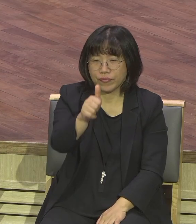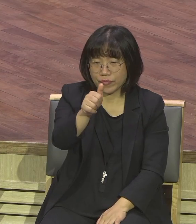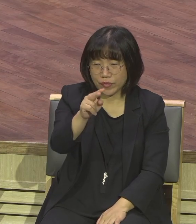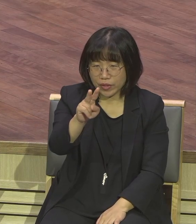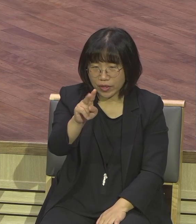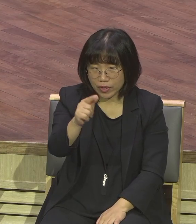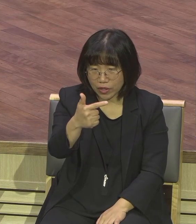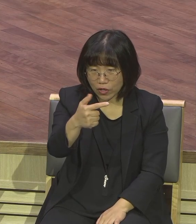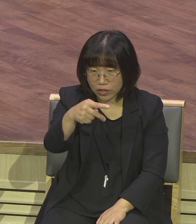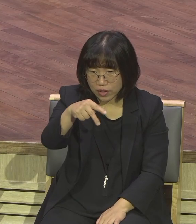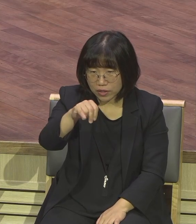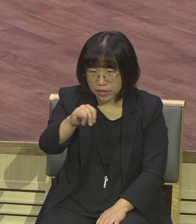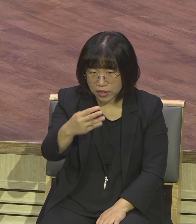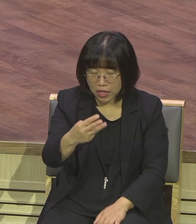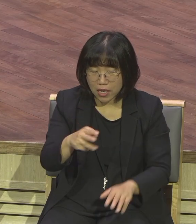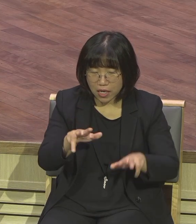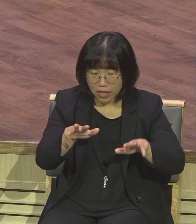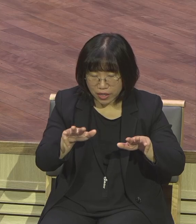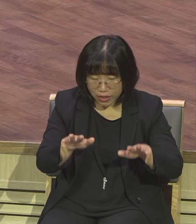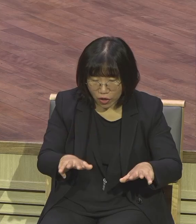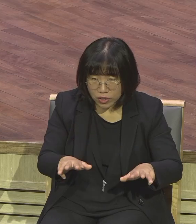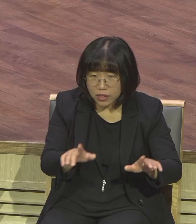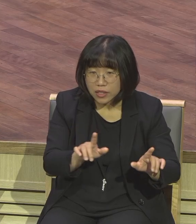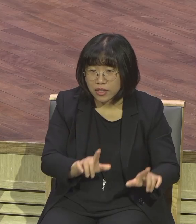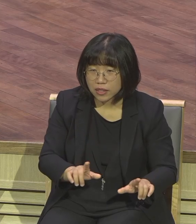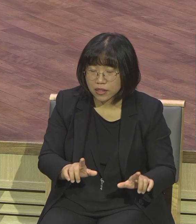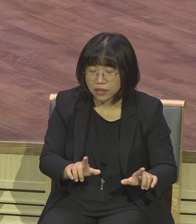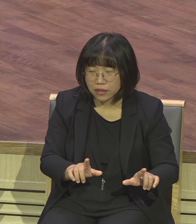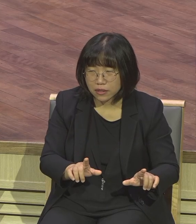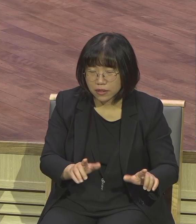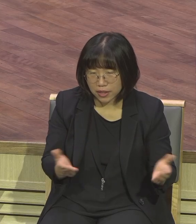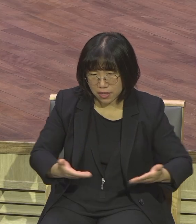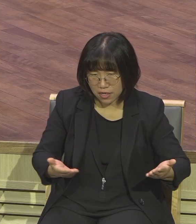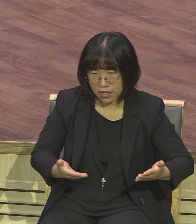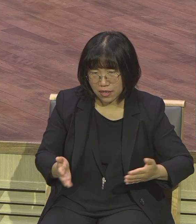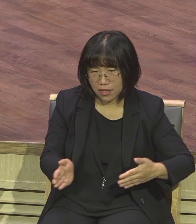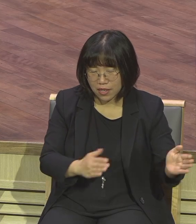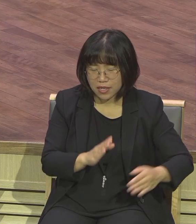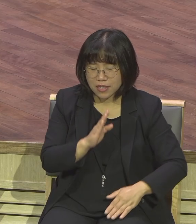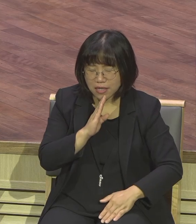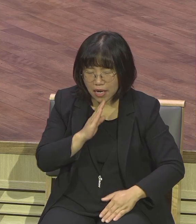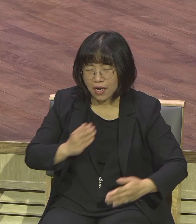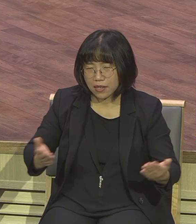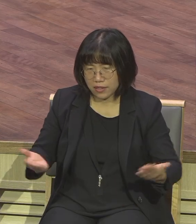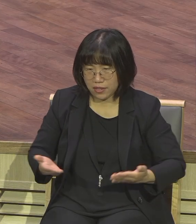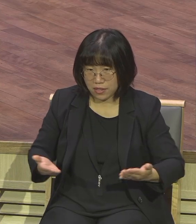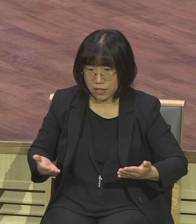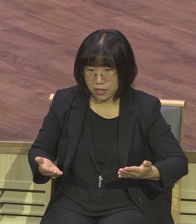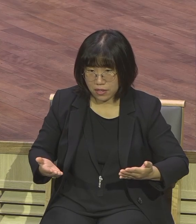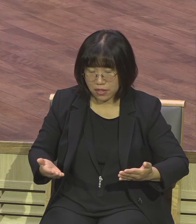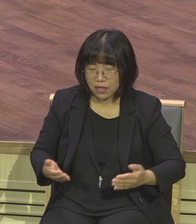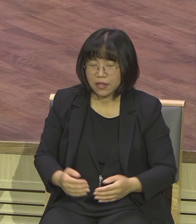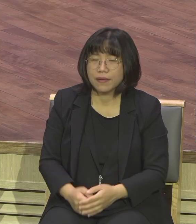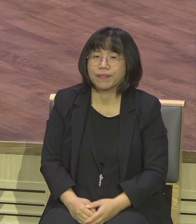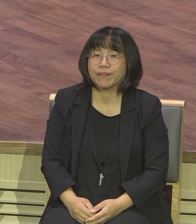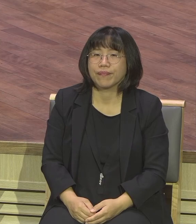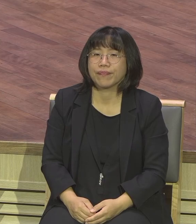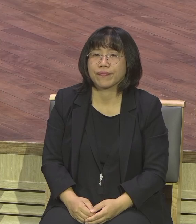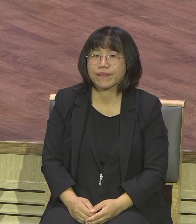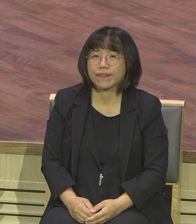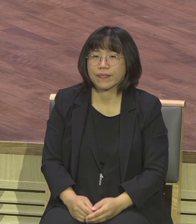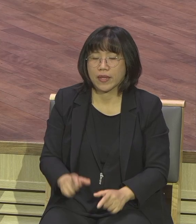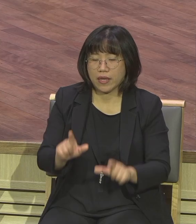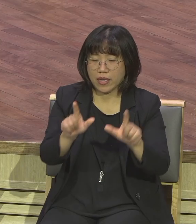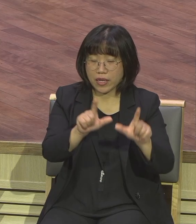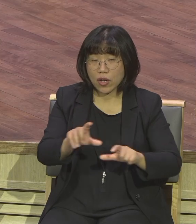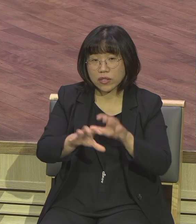현실을 사실. 구름 잡지 말고, 풍치지 말고, 현실을 사실. 하나님의 계획을. 이 현장을